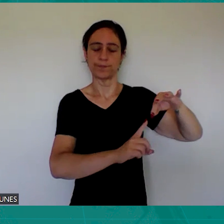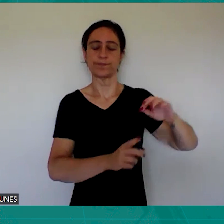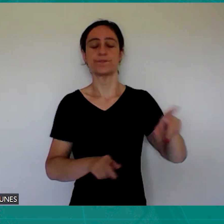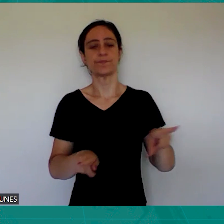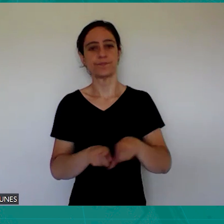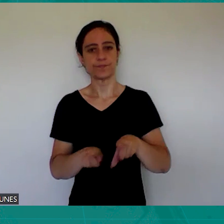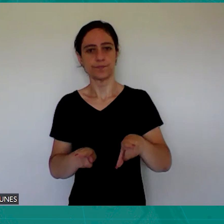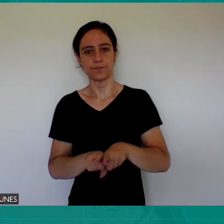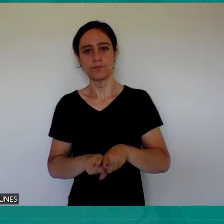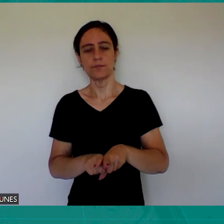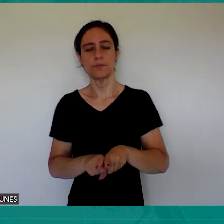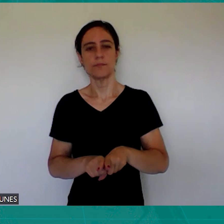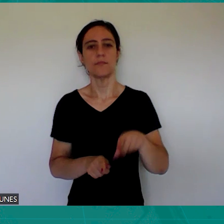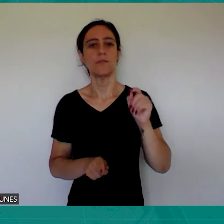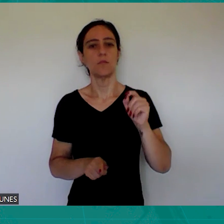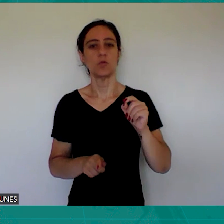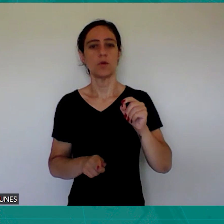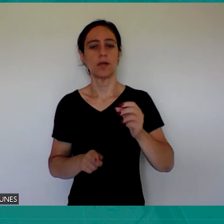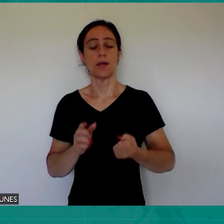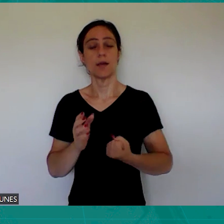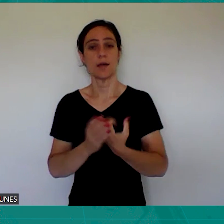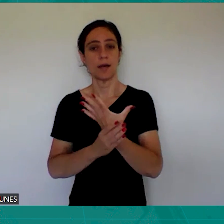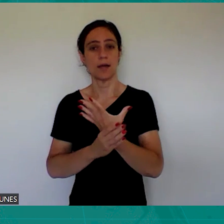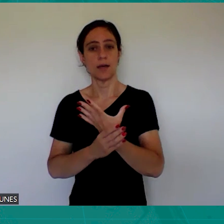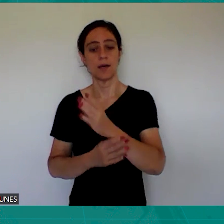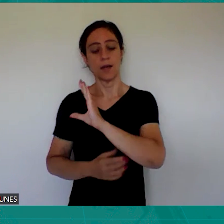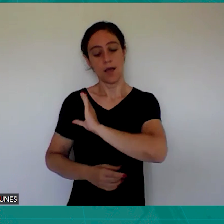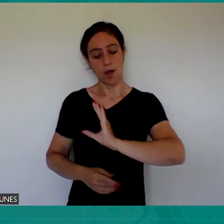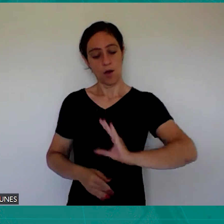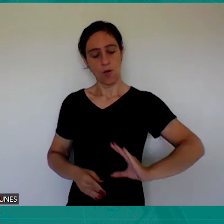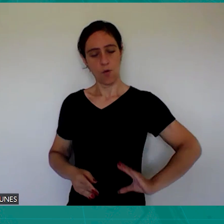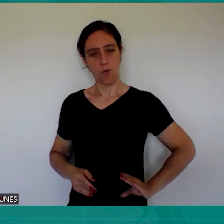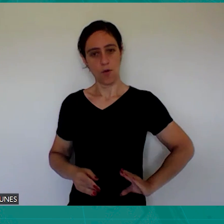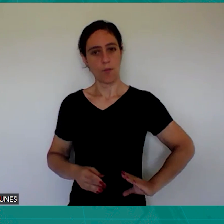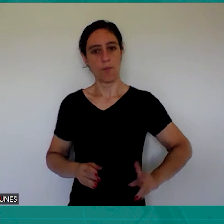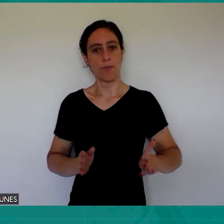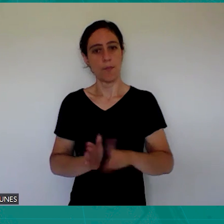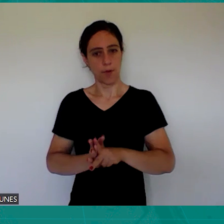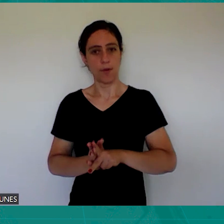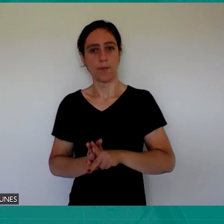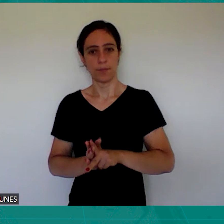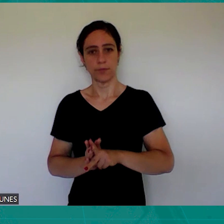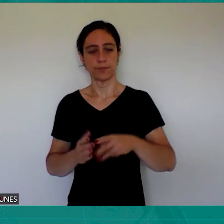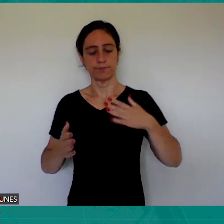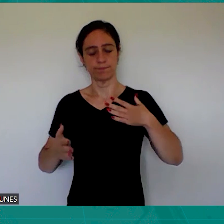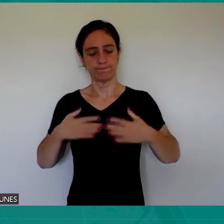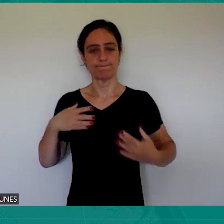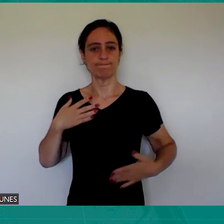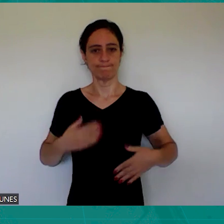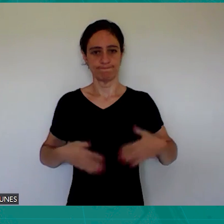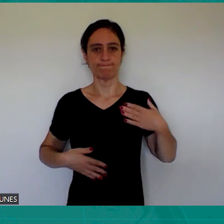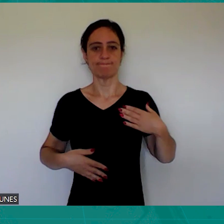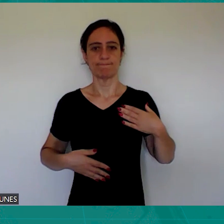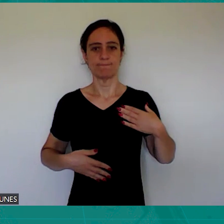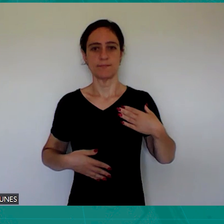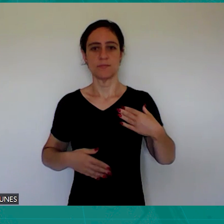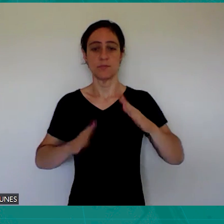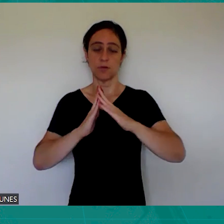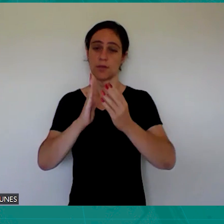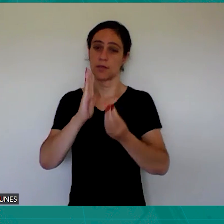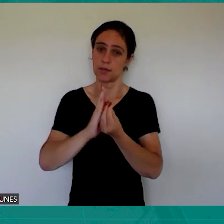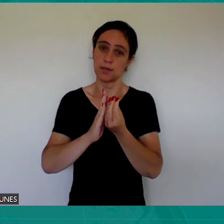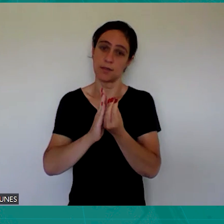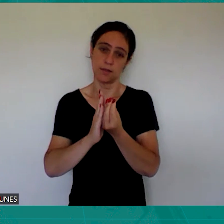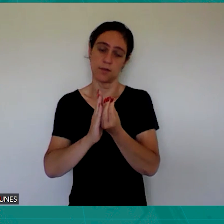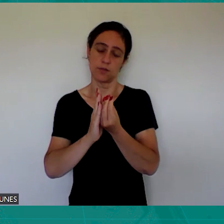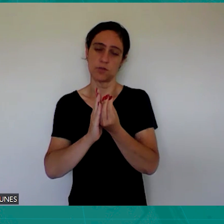O corpo de Cristo. A igreja seria gerada e quem cresce nele se tornaria membro desse corpo